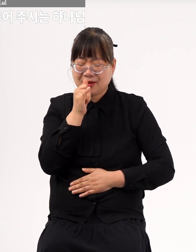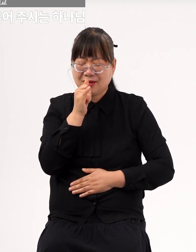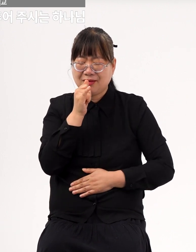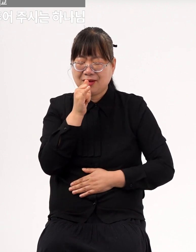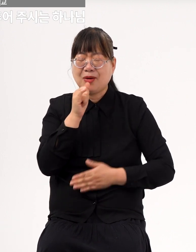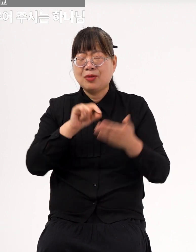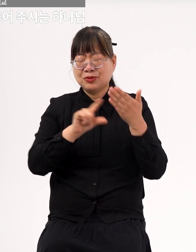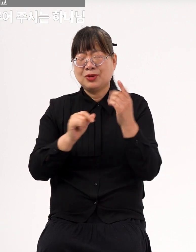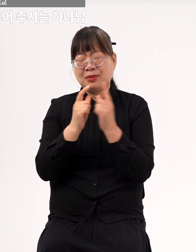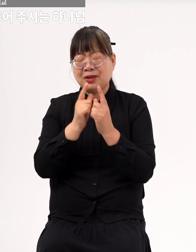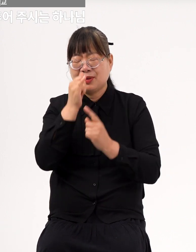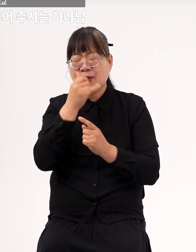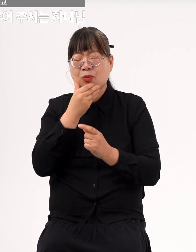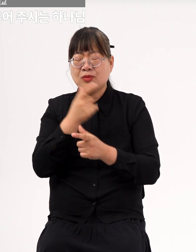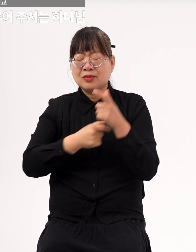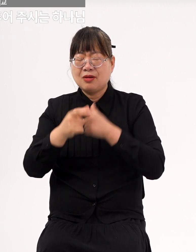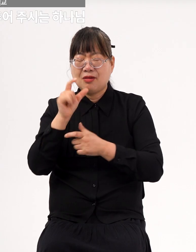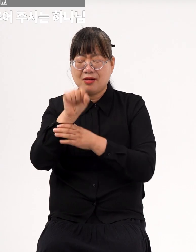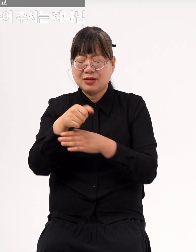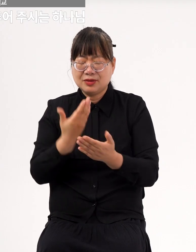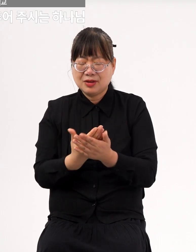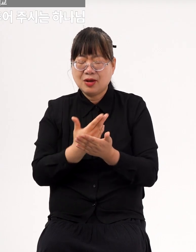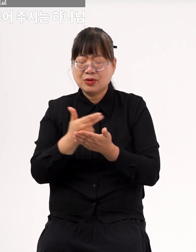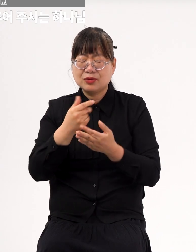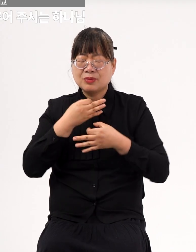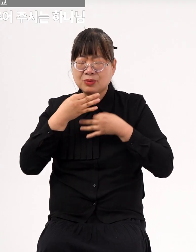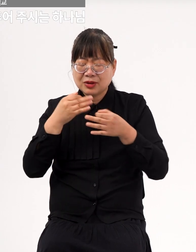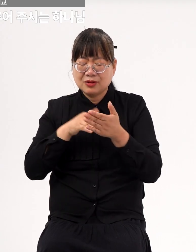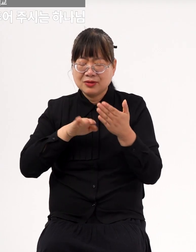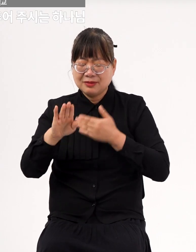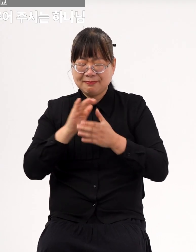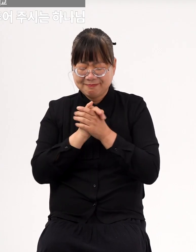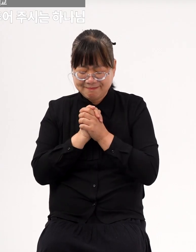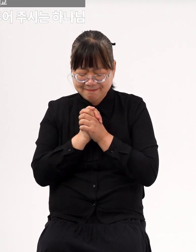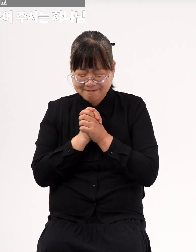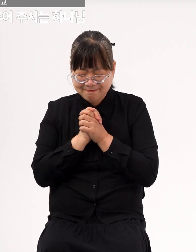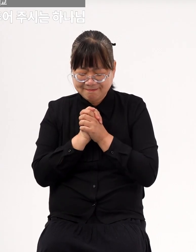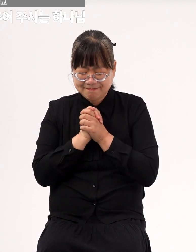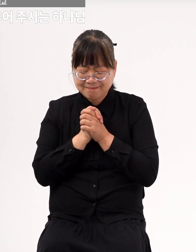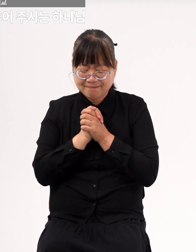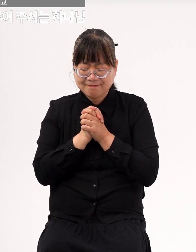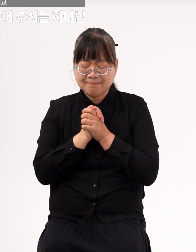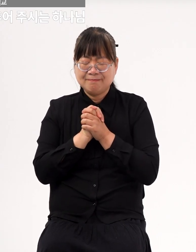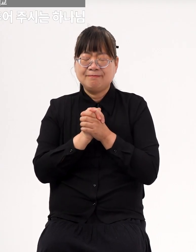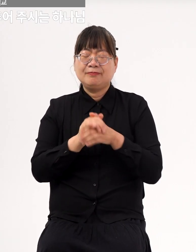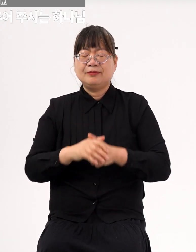더하여 주시옵소서. 우리 한번 주여 부른 다음에 기도합니다. 주여